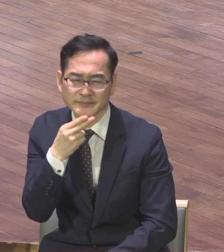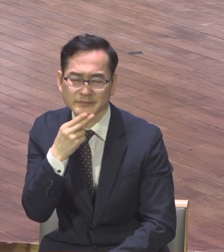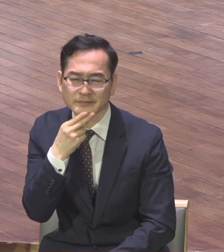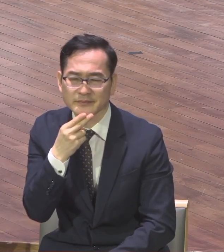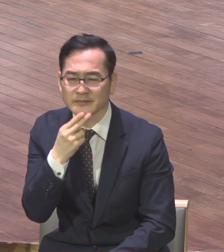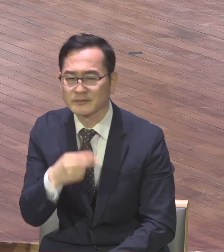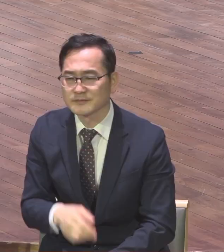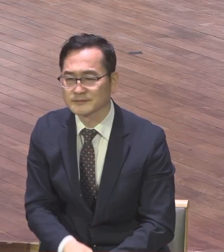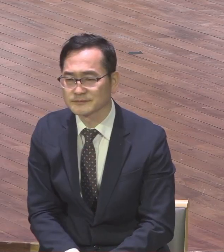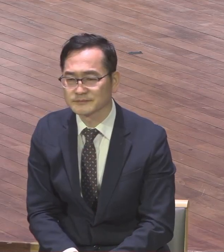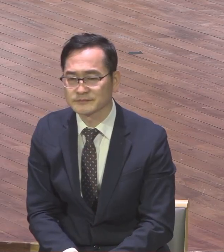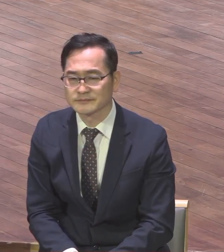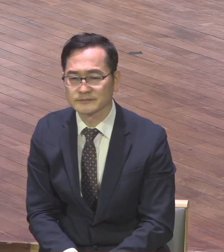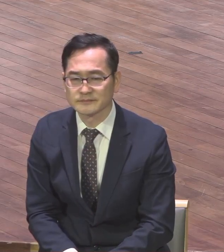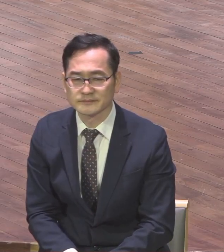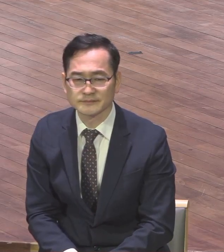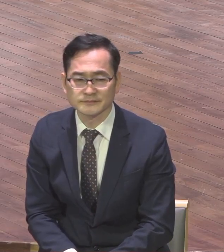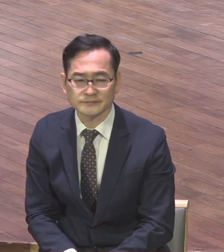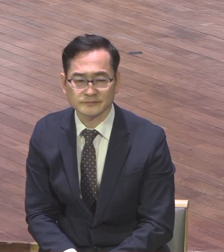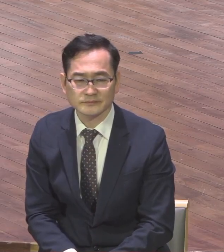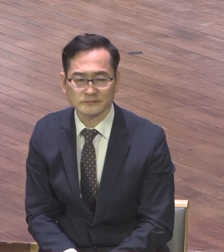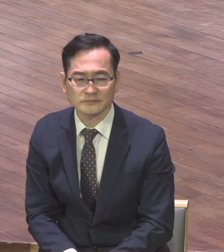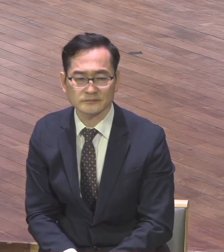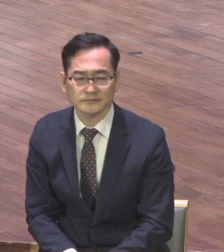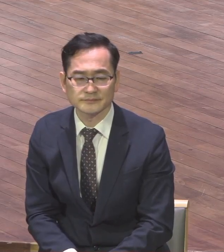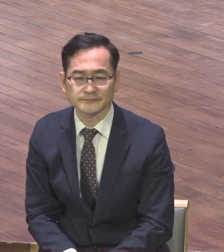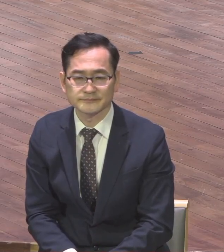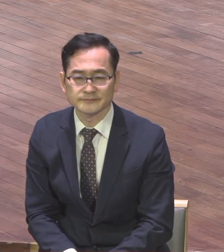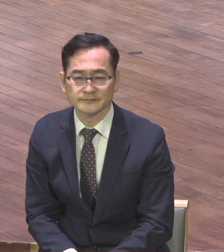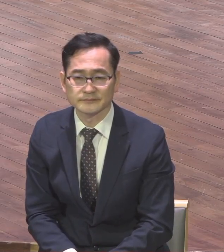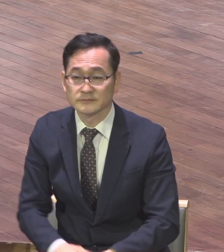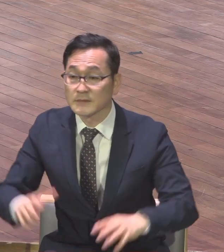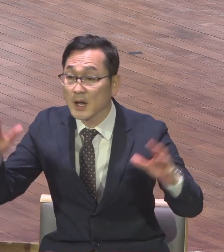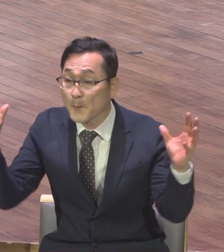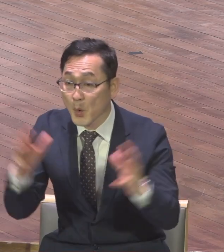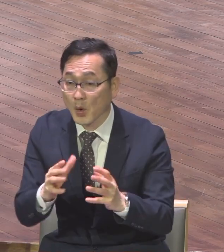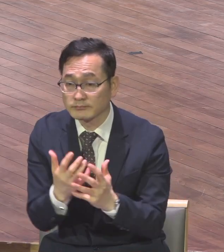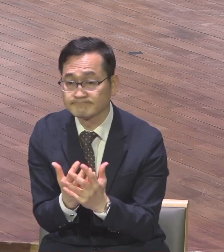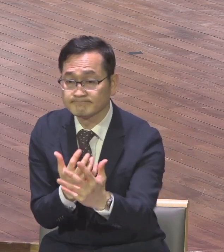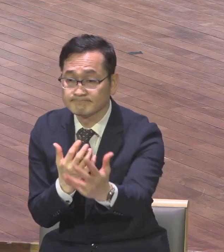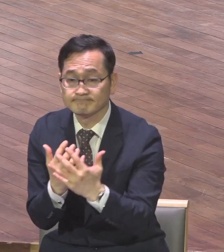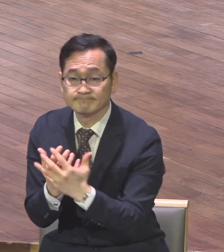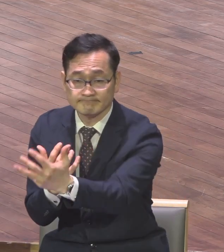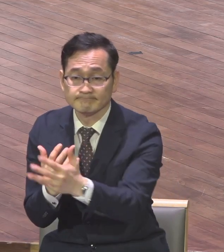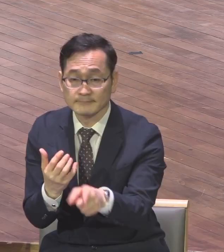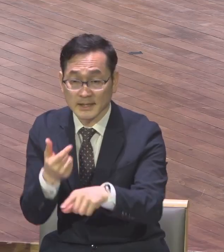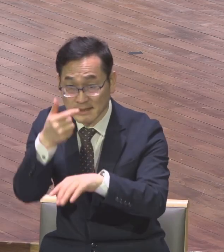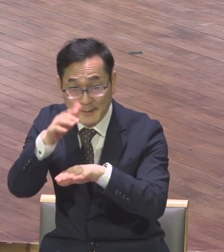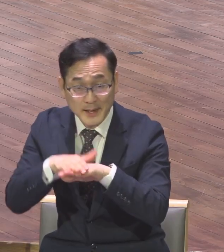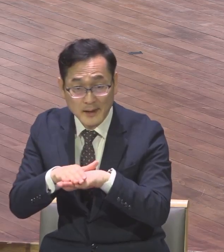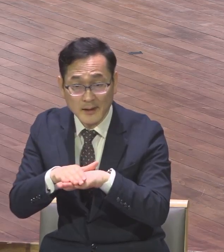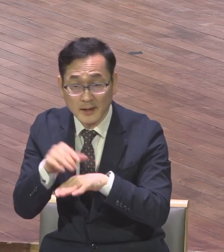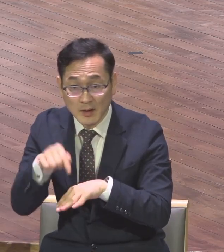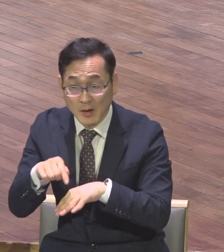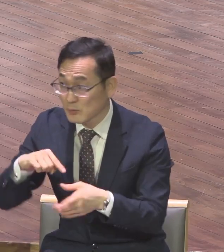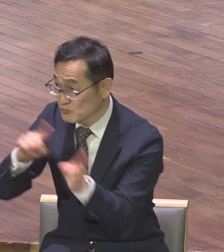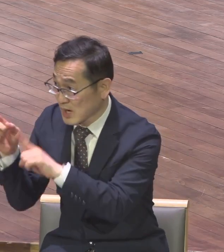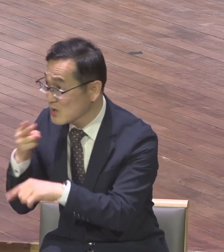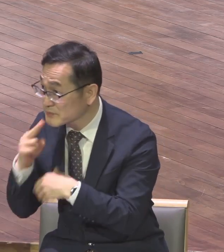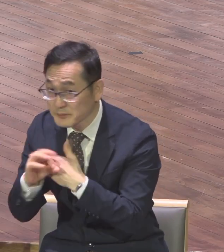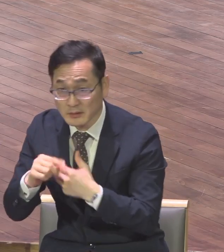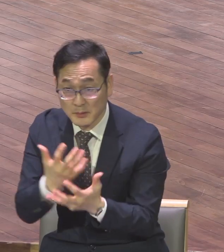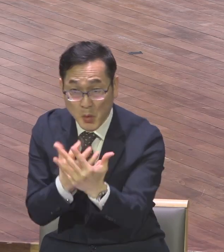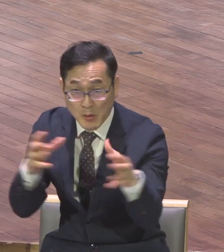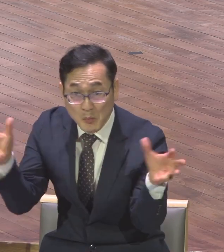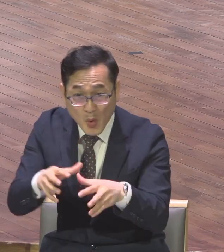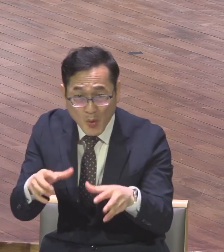수밖에 없는 상황입니다. 우리가 지금 이렇게 모여 있는 이 모임도 부활이 없다고 하면